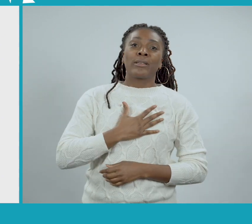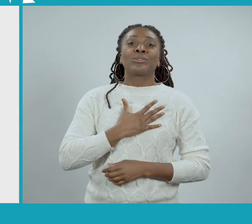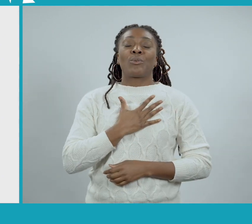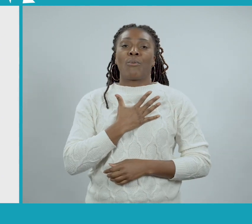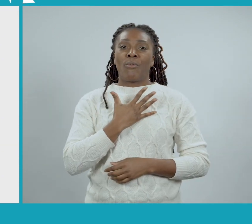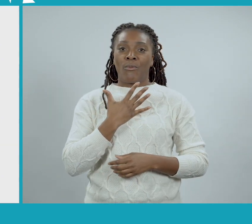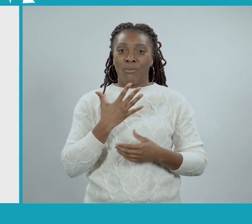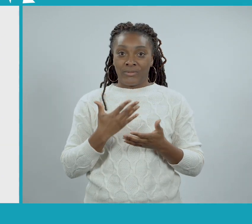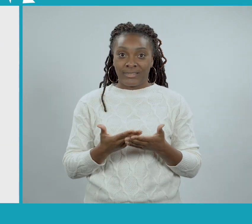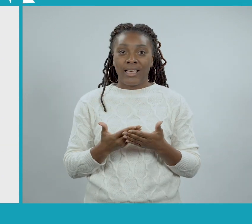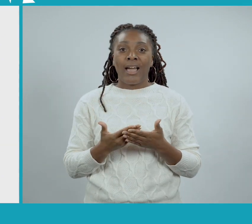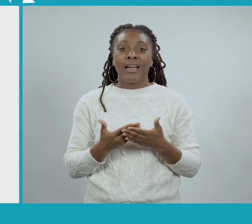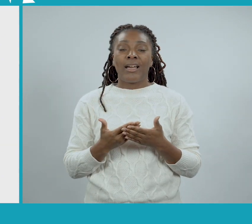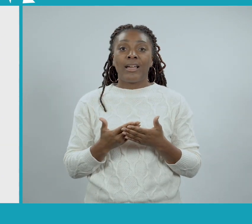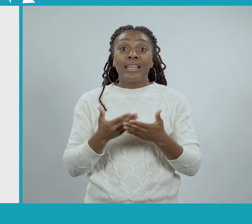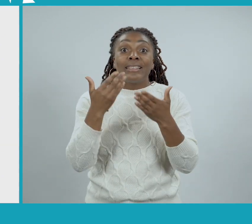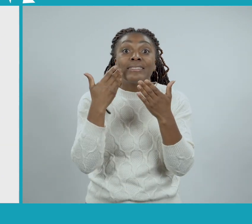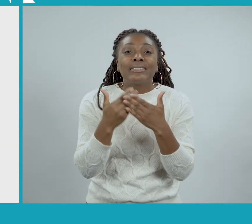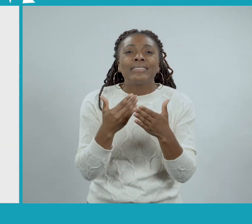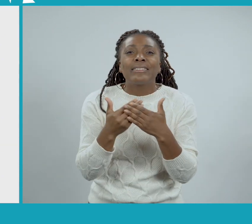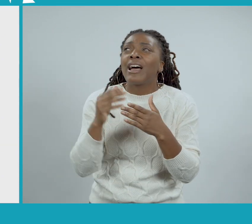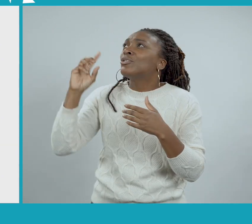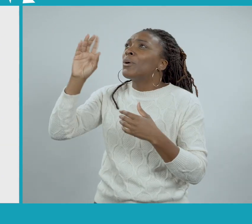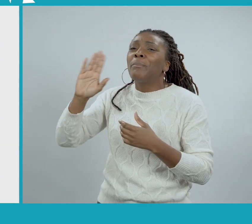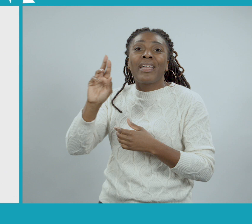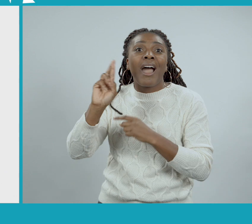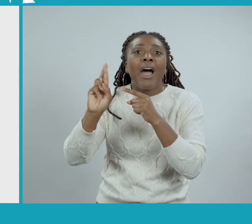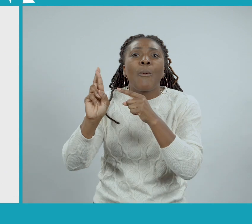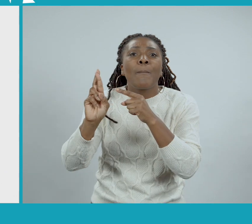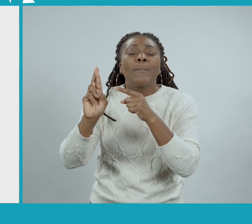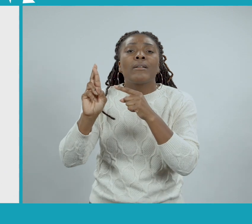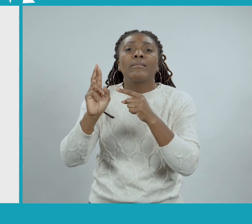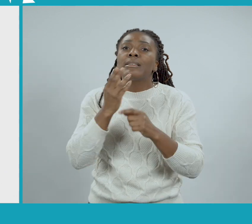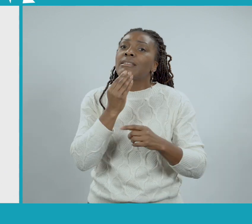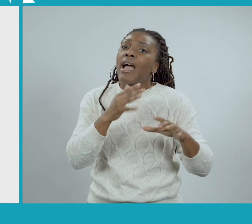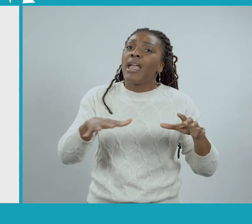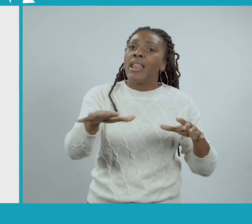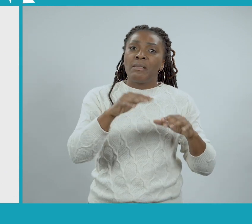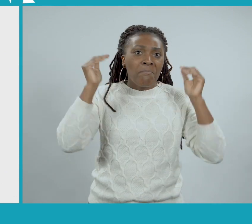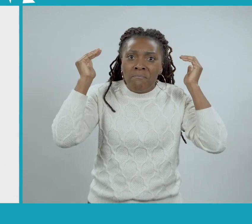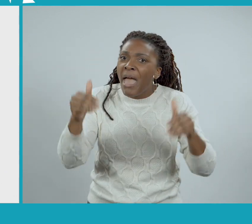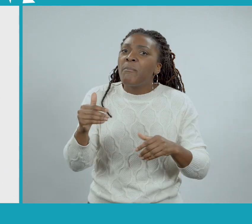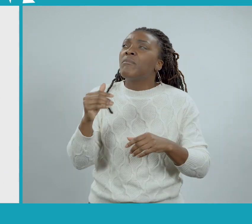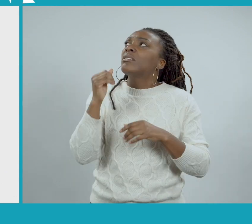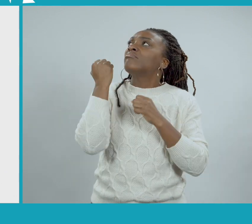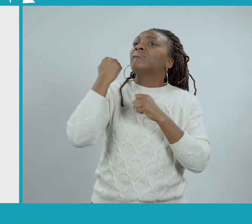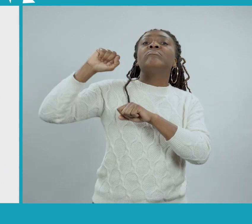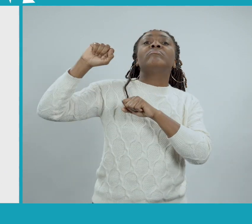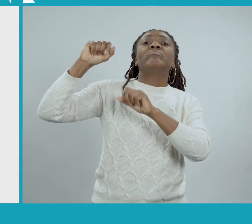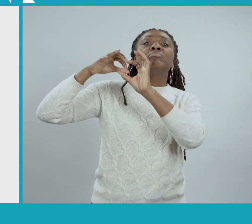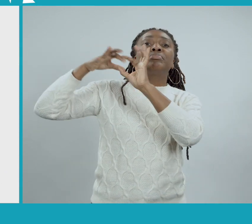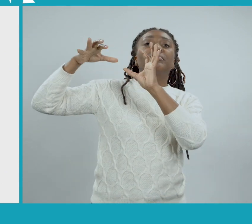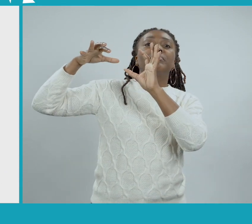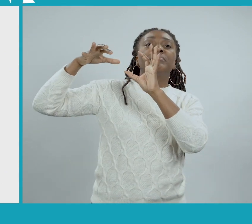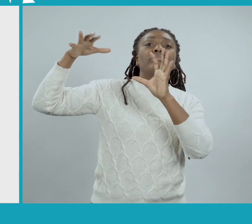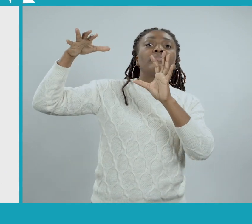compatissant. Mais malgré le perpétuel rachamim de Yahweh, les Israélites se détournent de lui